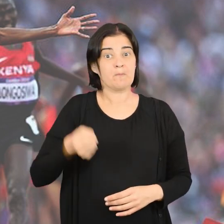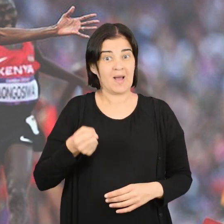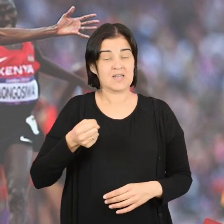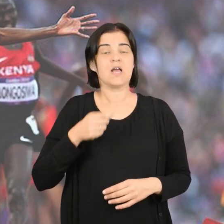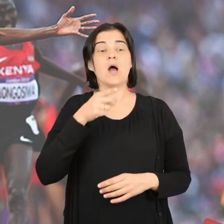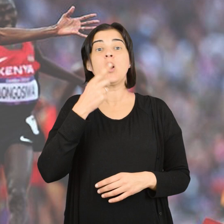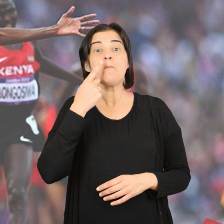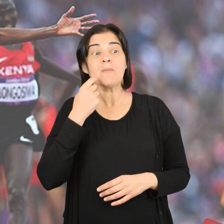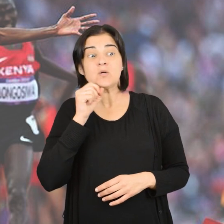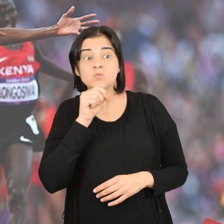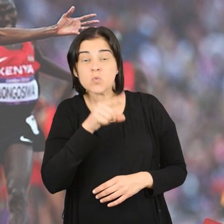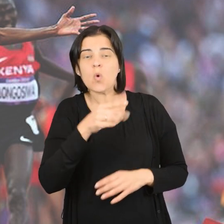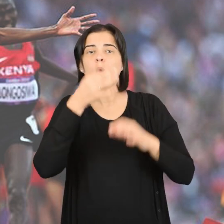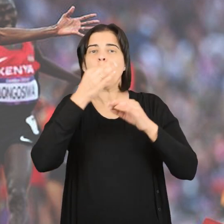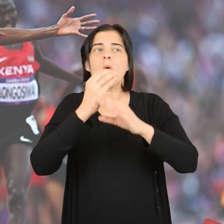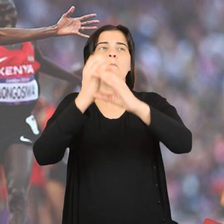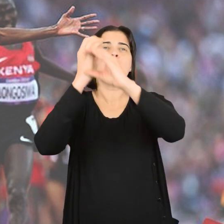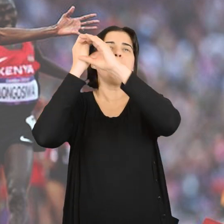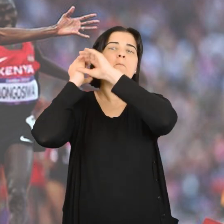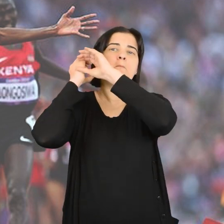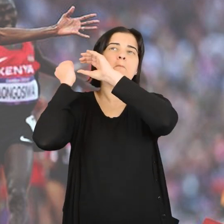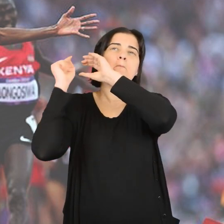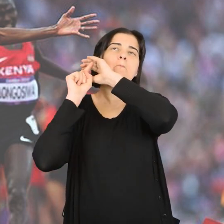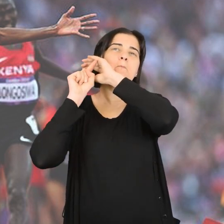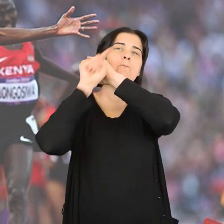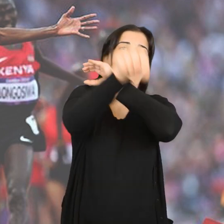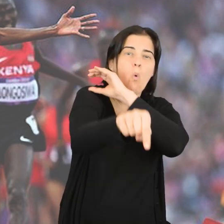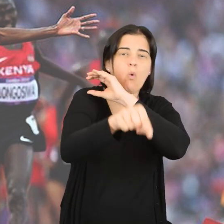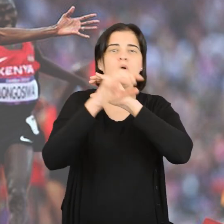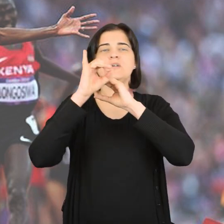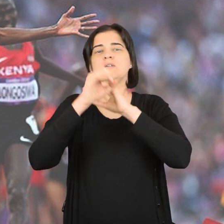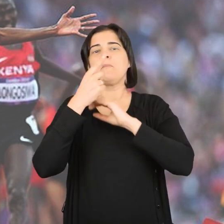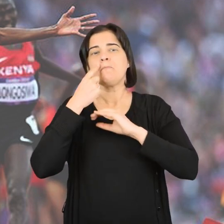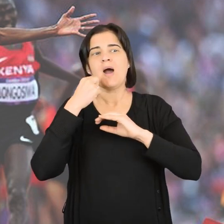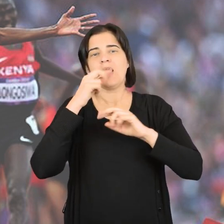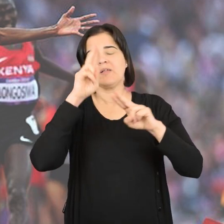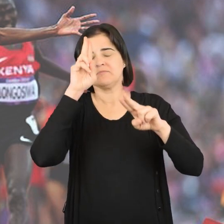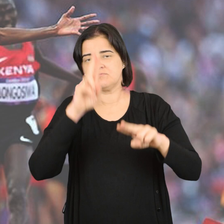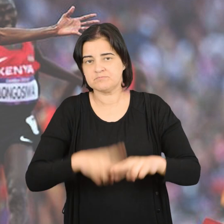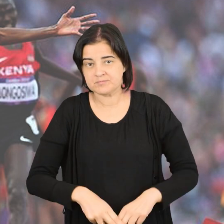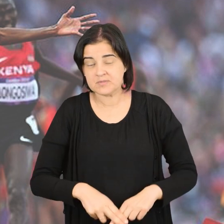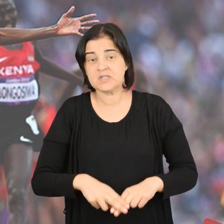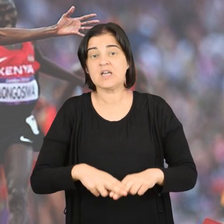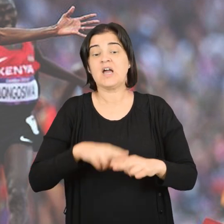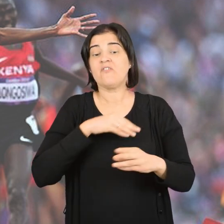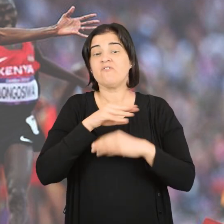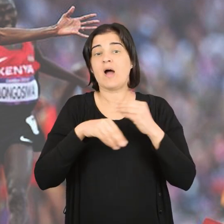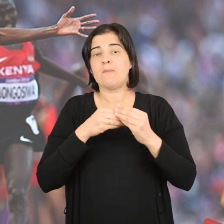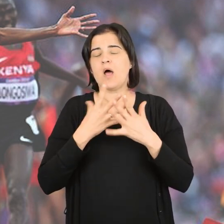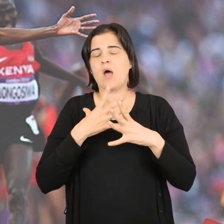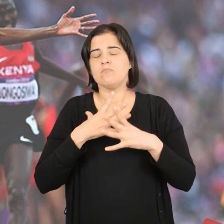guerra civil en somaría su padre es alcanzado por un disparo masivo de